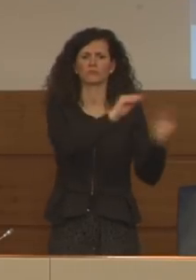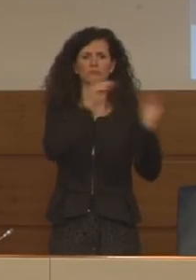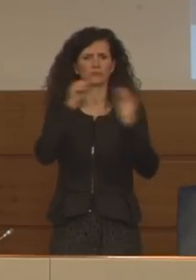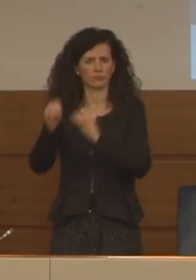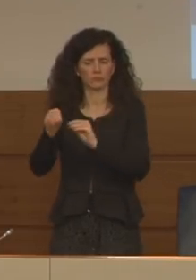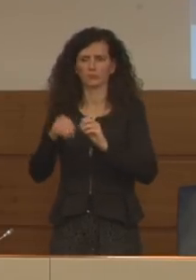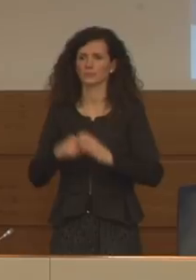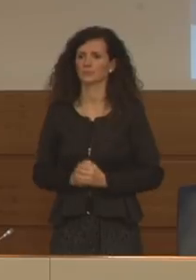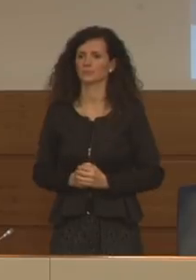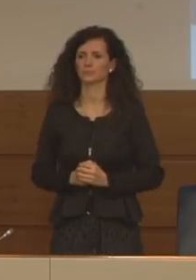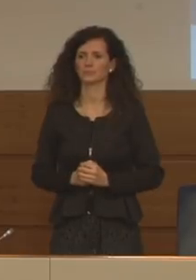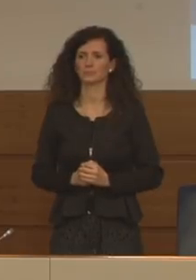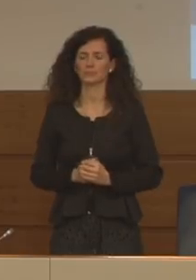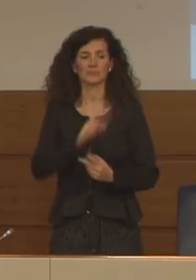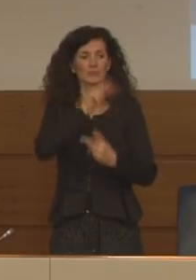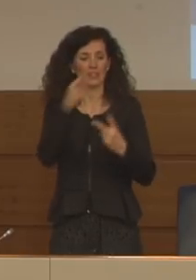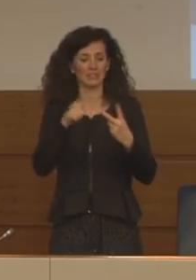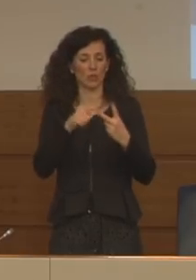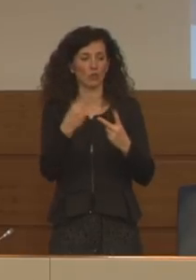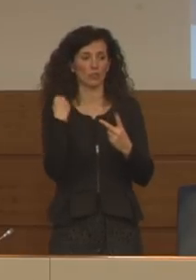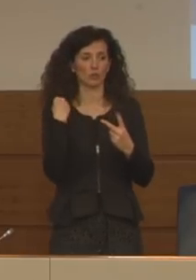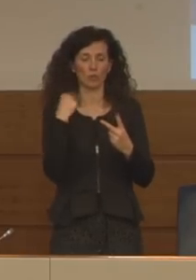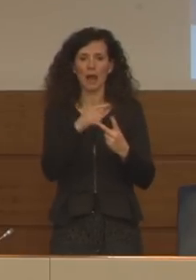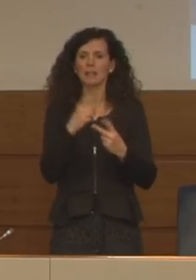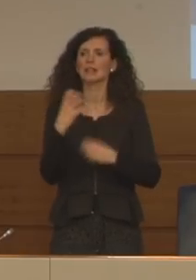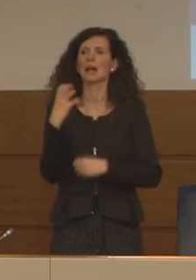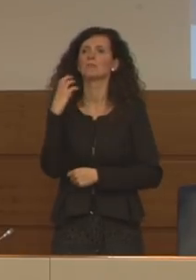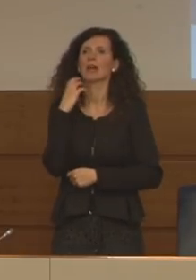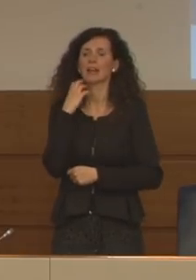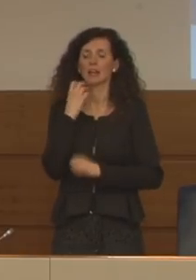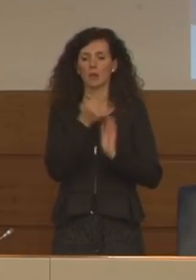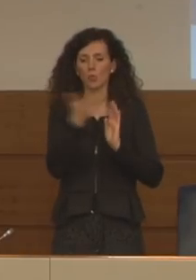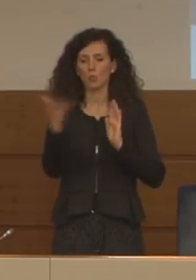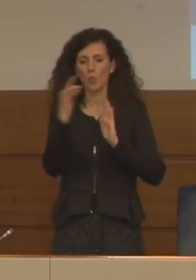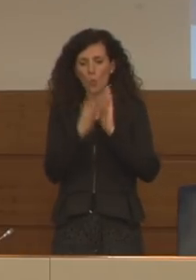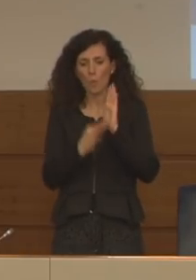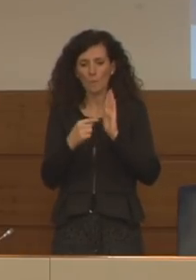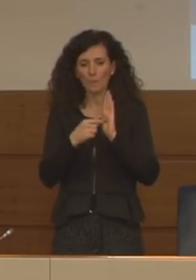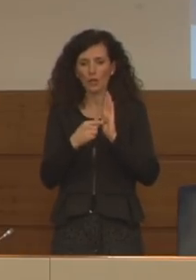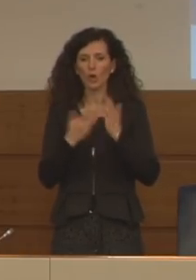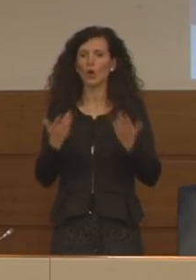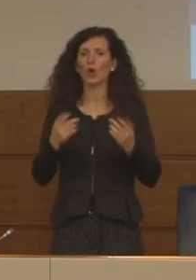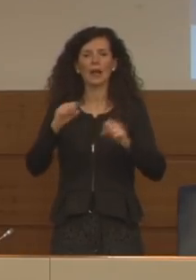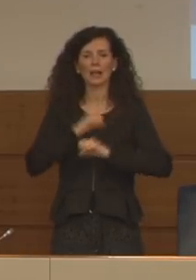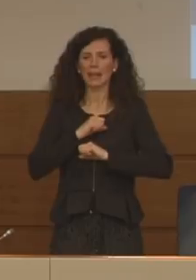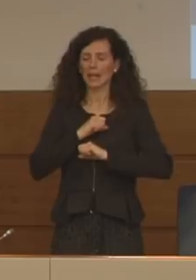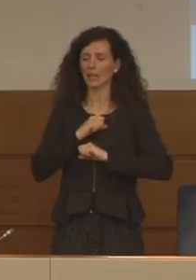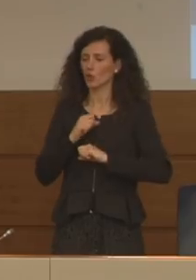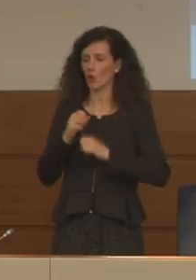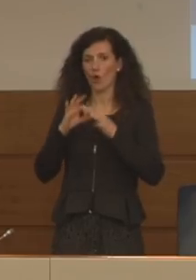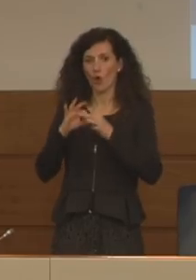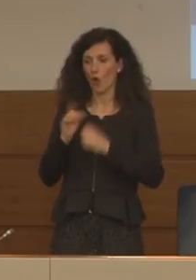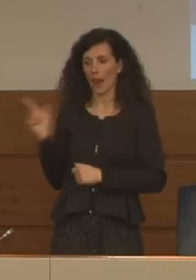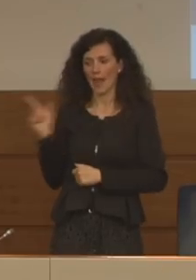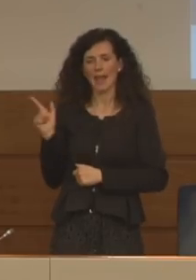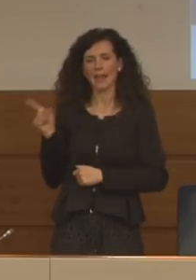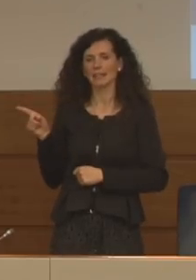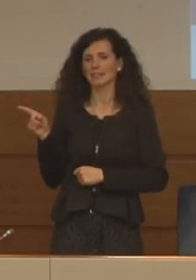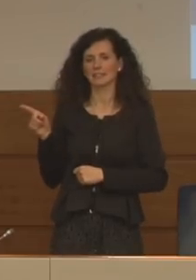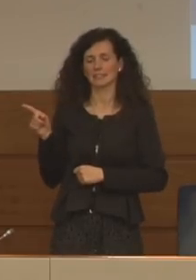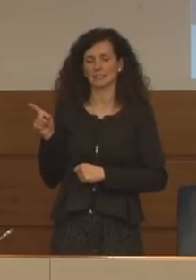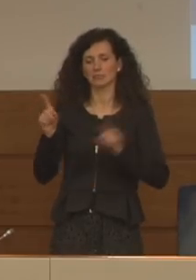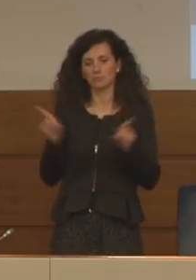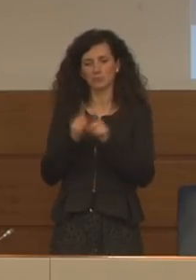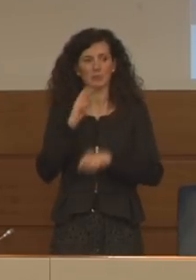quanto riguarda il dato su bergamo io credo che nessuno di quelli che oggi è qui intorno al tavolo ci può dare una risposta domani